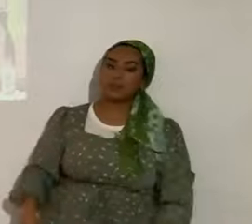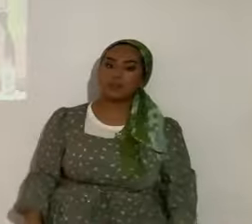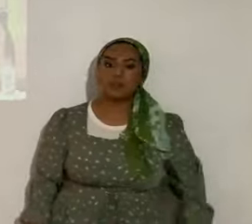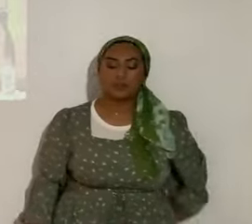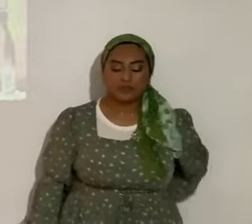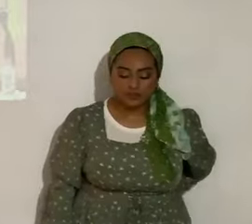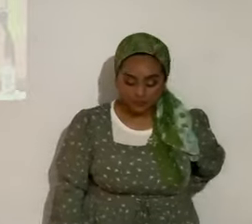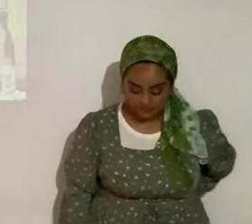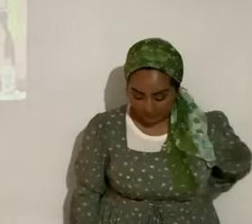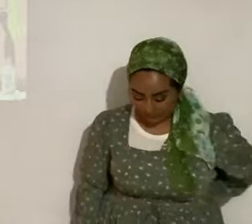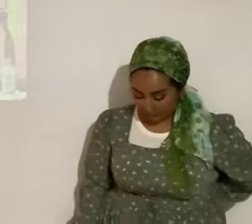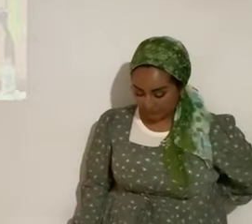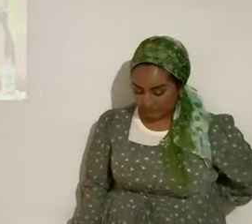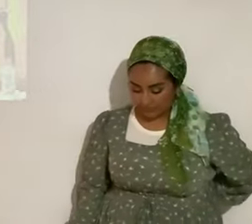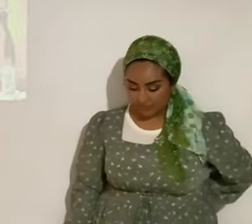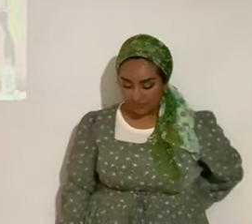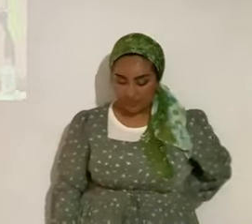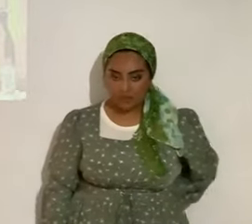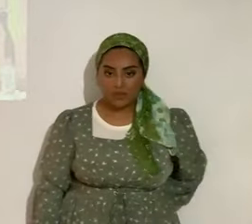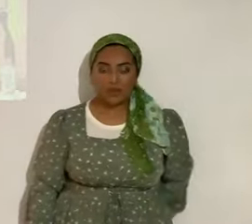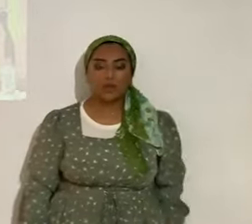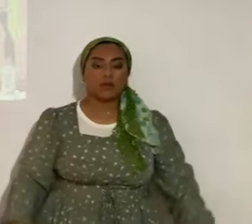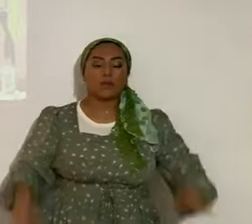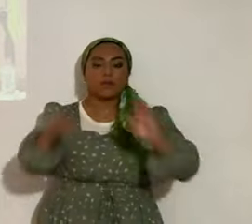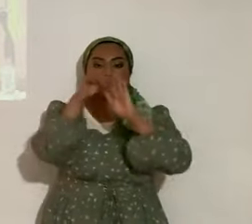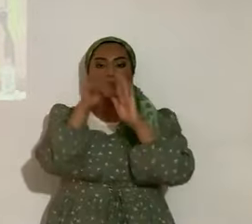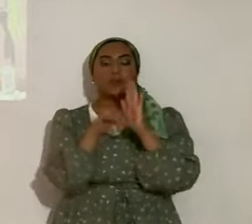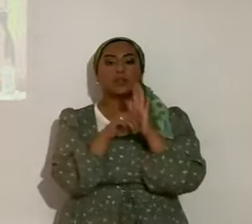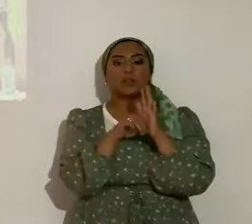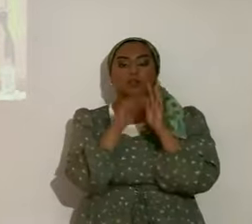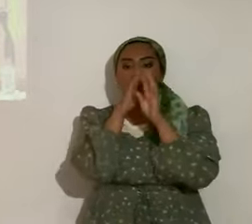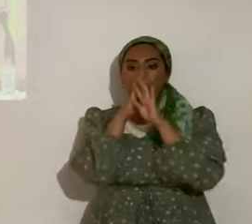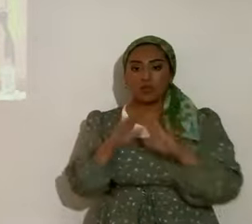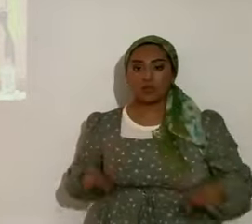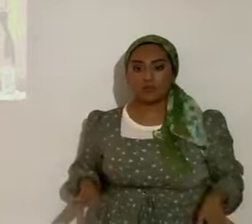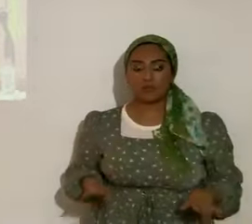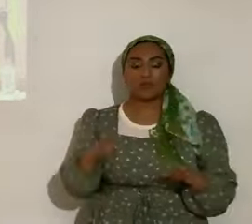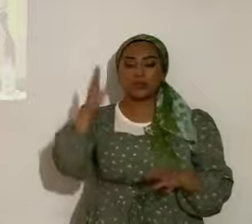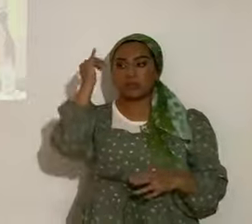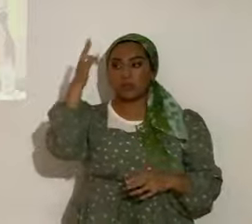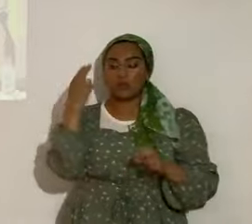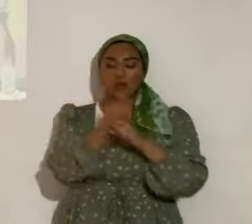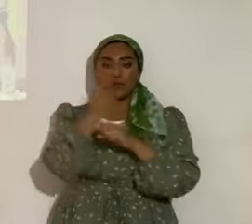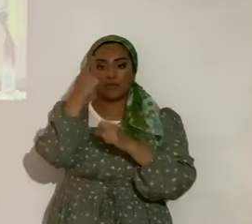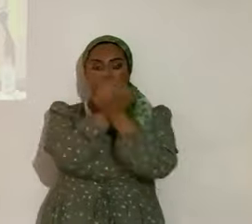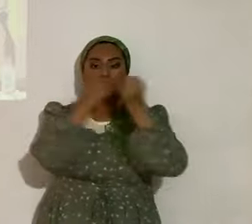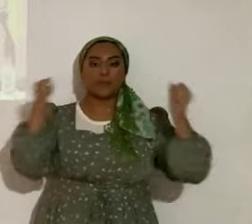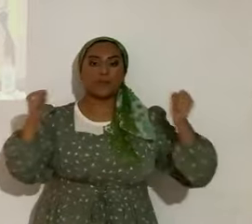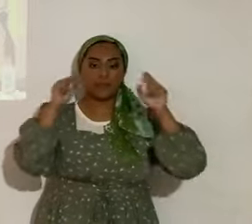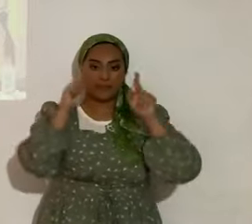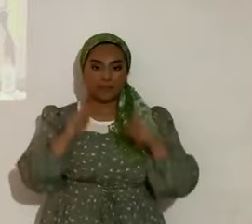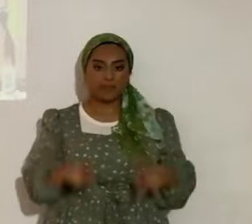Entonces, a ver, Moisés, humilde, lo utiliza Yahweh para liberar al pueblo.